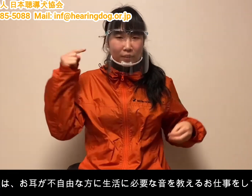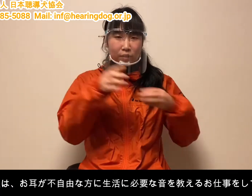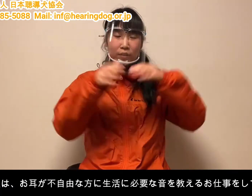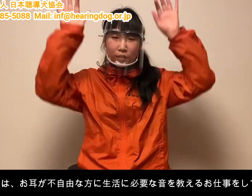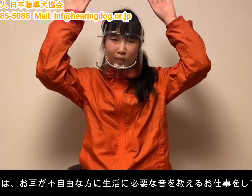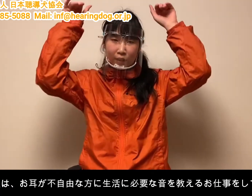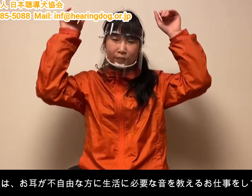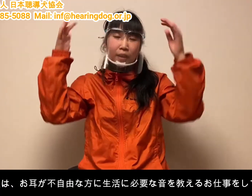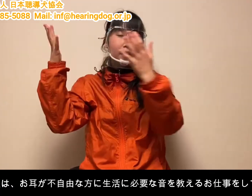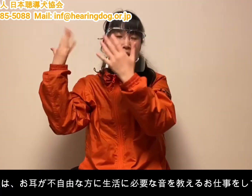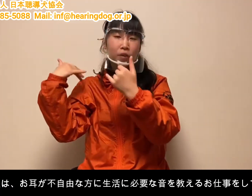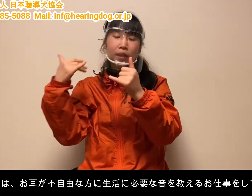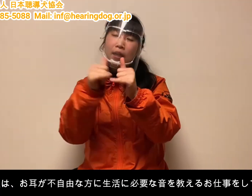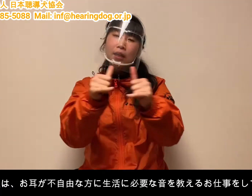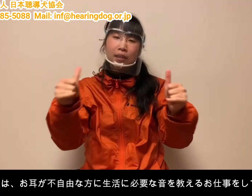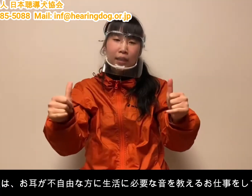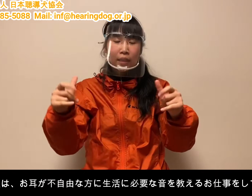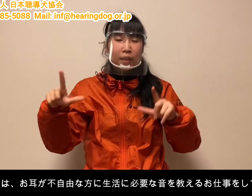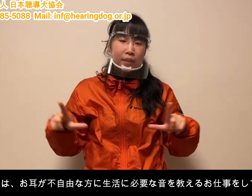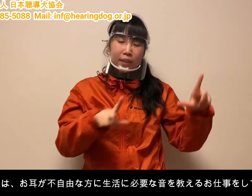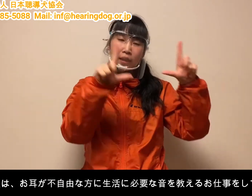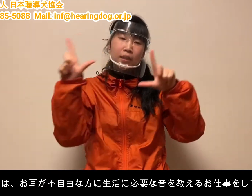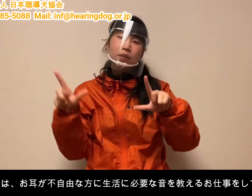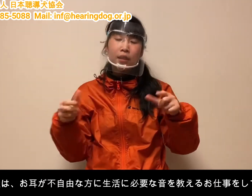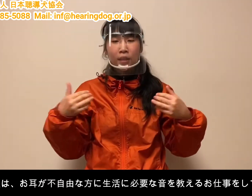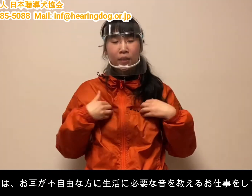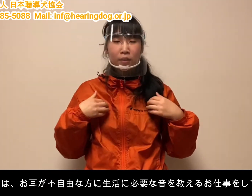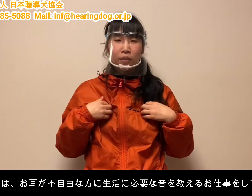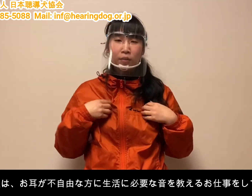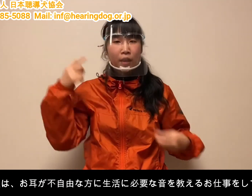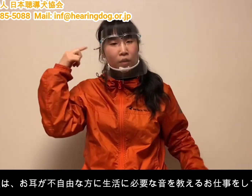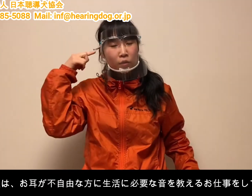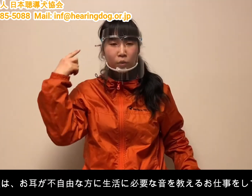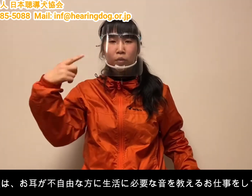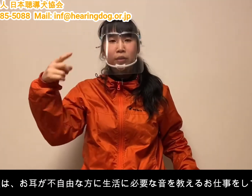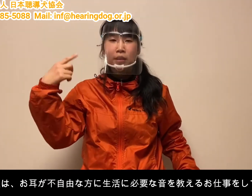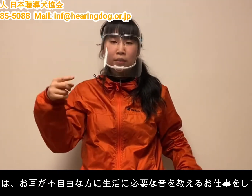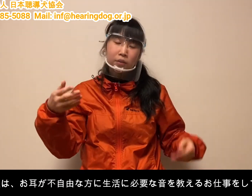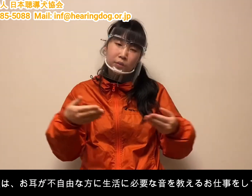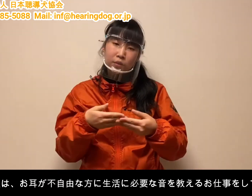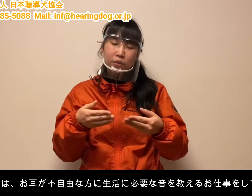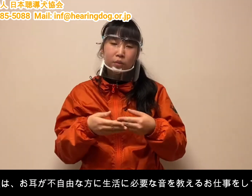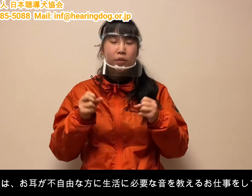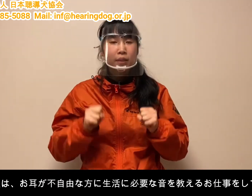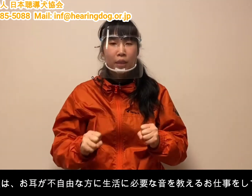聴導犬は聞こえない方に生活に必要な音を教えるお仕事をしています